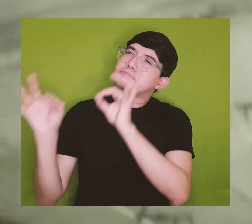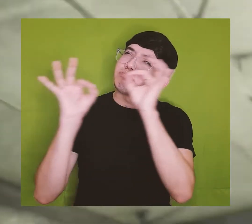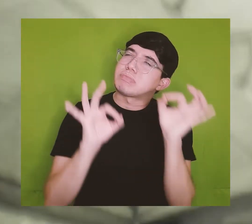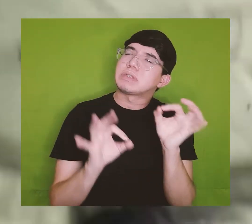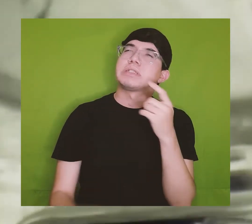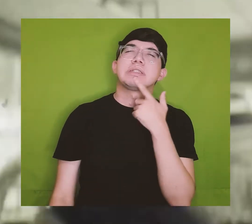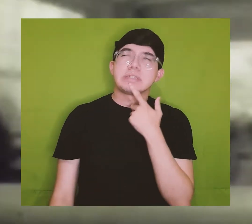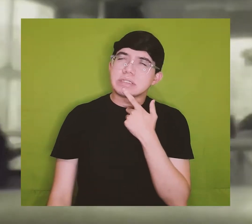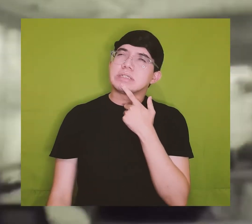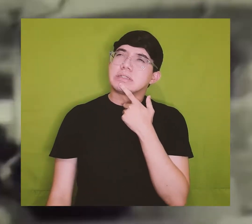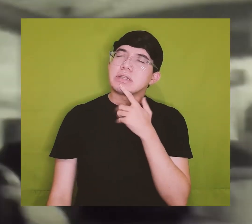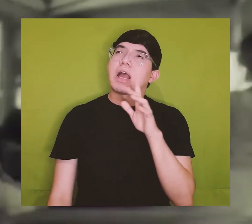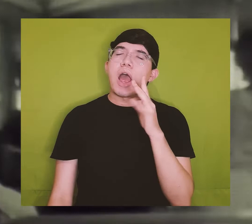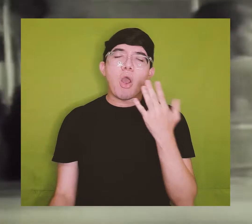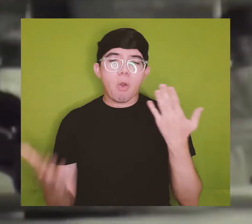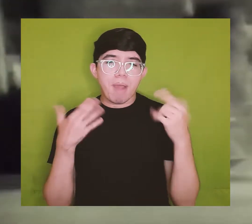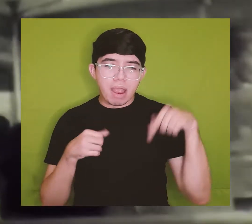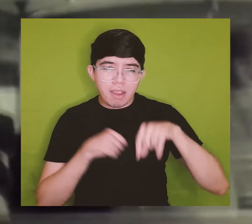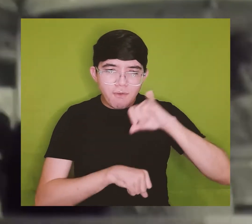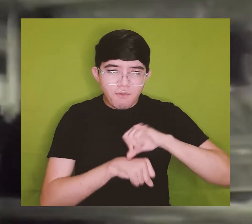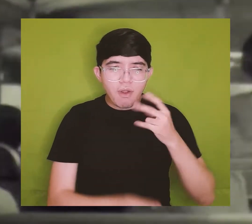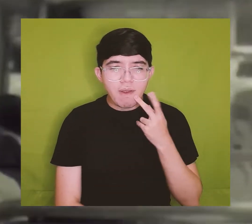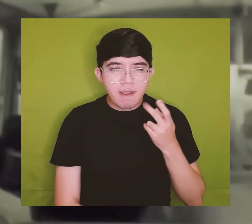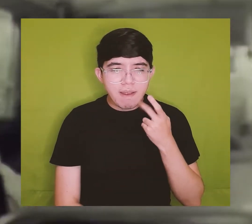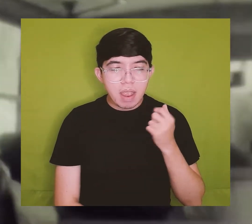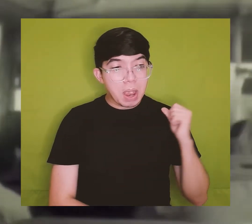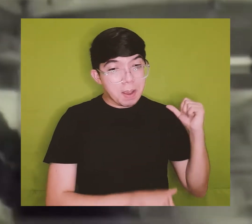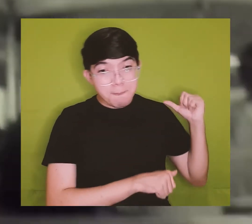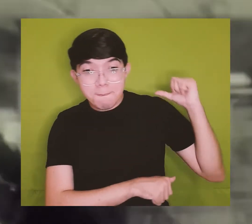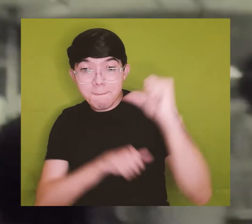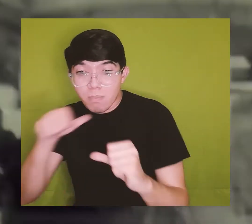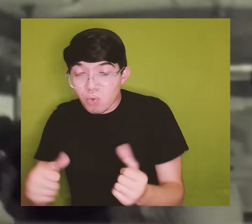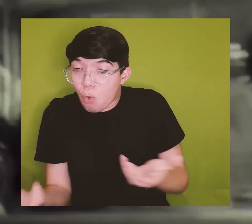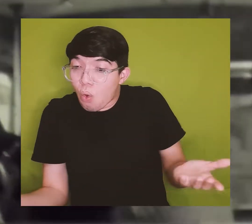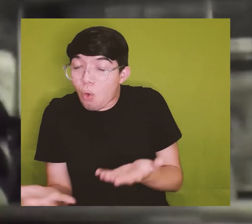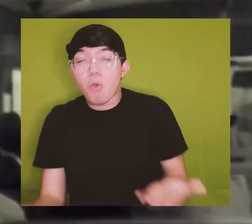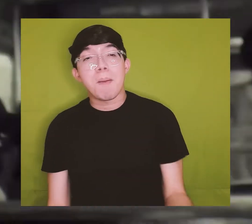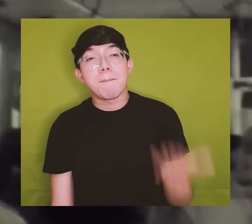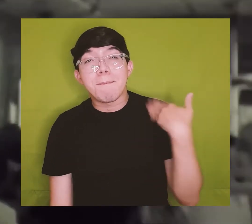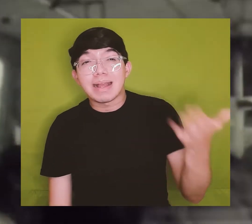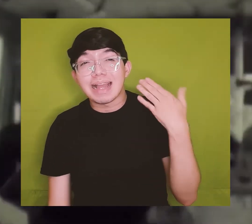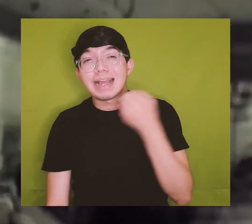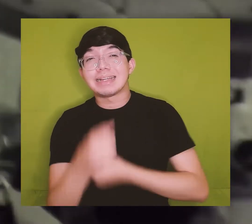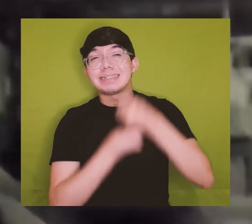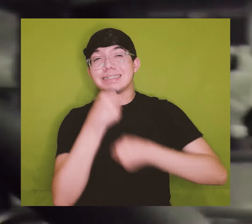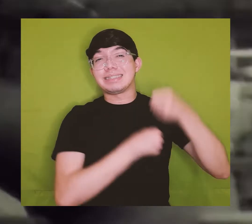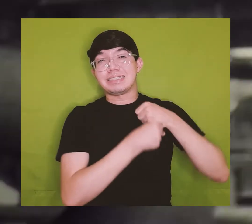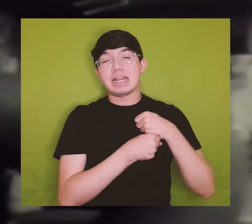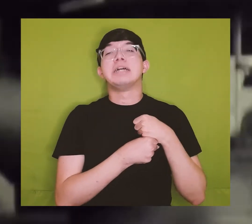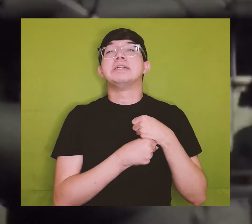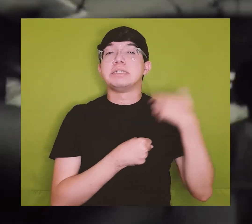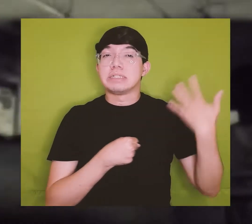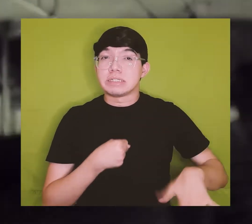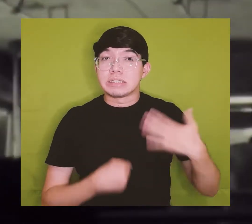Mudou muito. E é um filme que tipo, retrata imagens dos anos 60, 70, até finalzinho dos anos 80, né? Sim. E